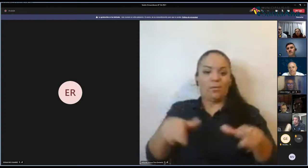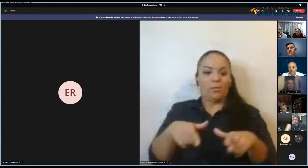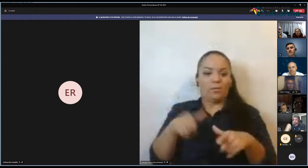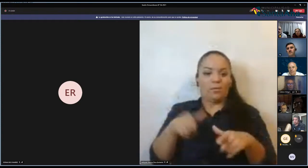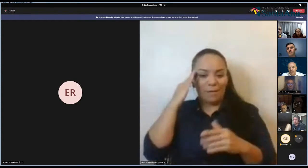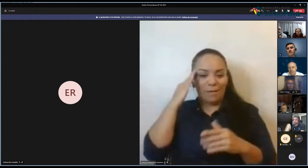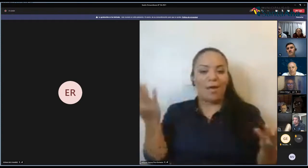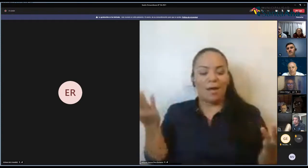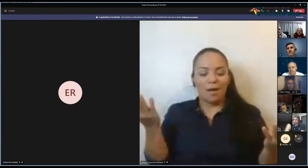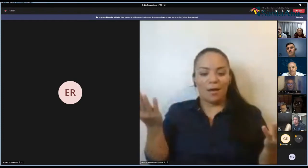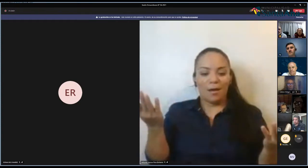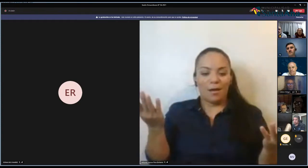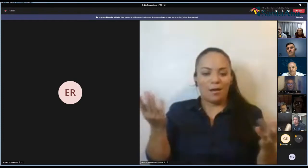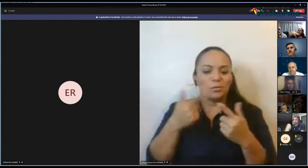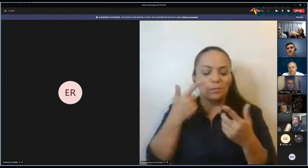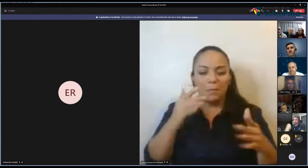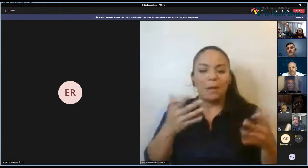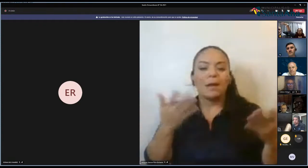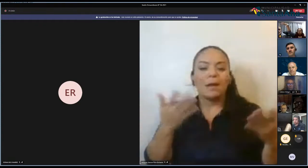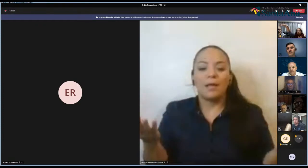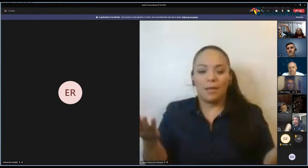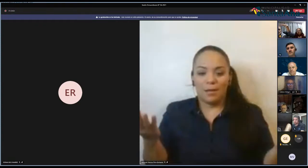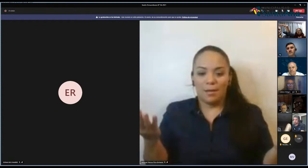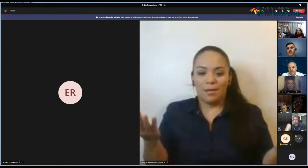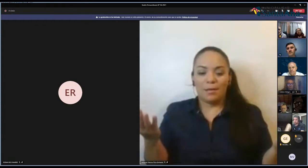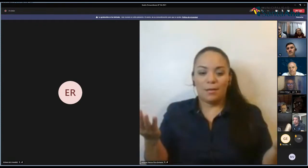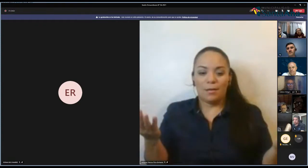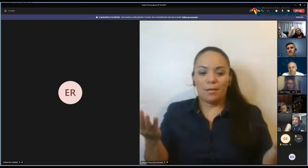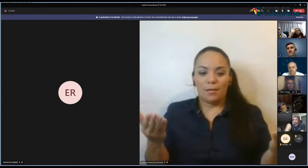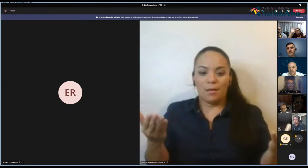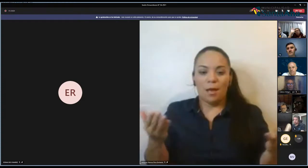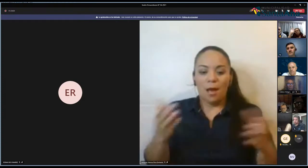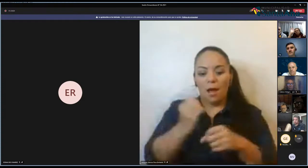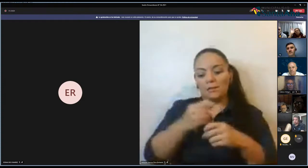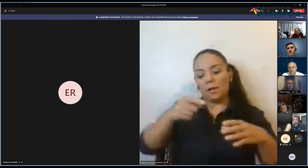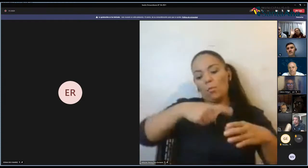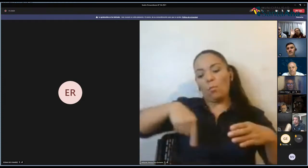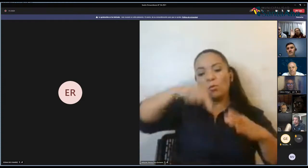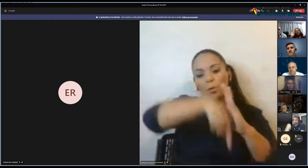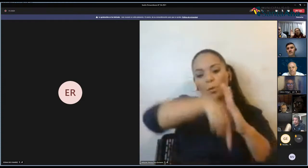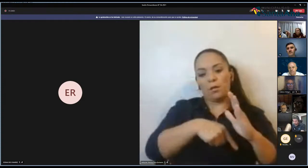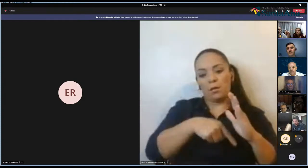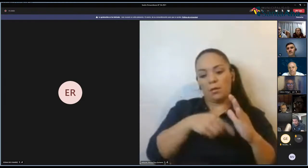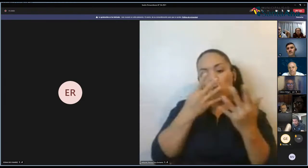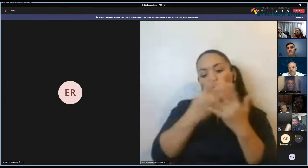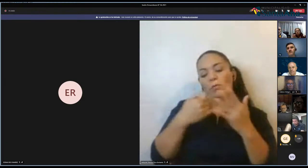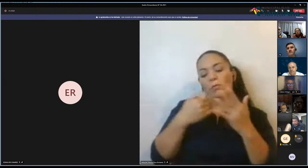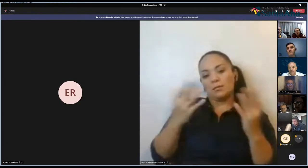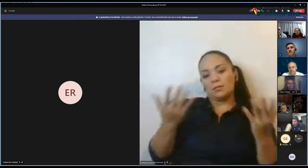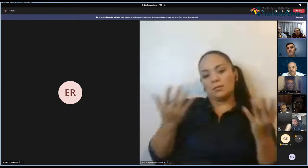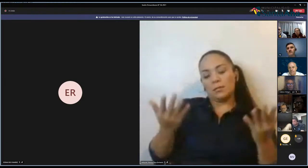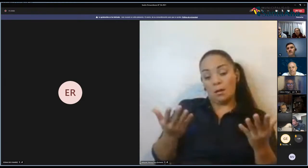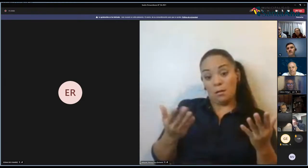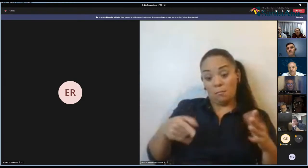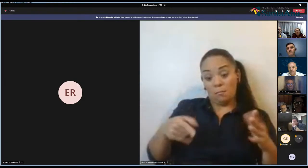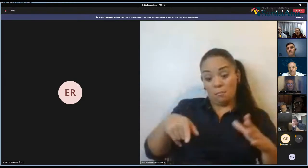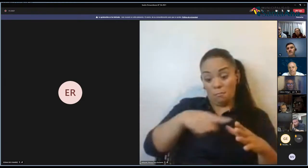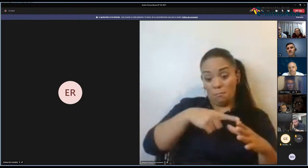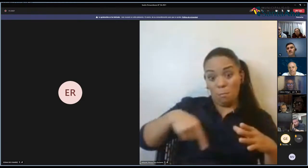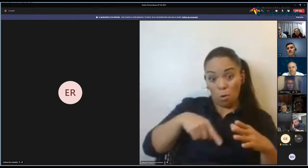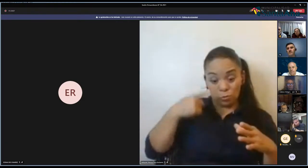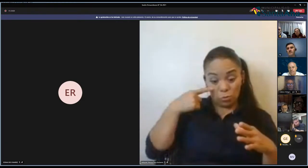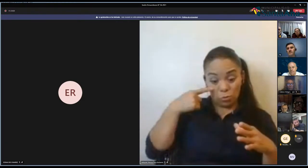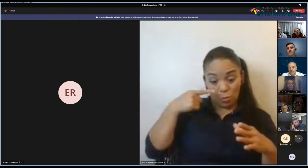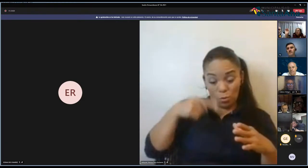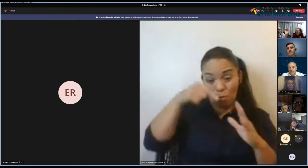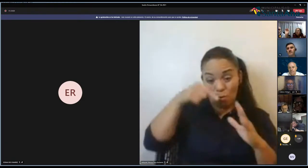entonces para que llegara hasta un pozo está el portón de mi casa y ahí murió porque ese pozo si usted lo ve ahorita lo que